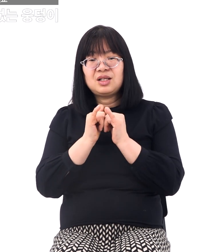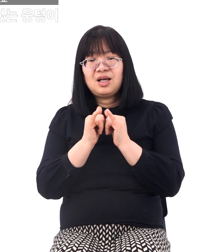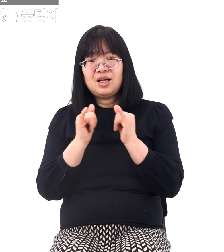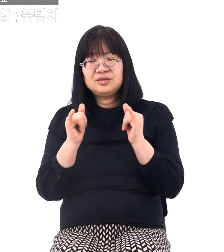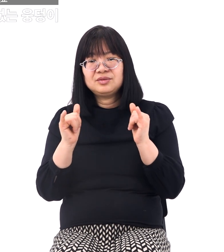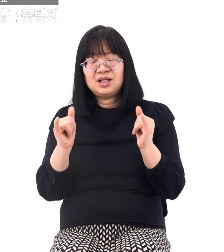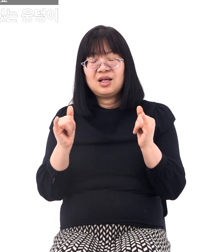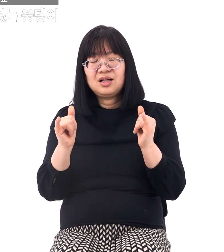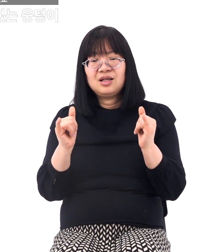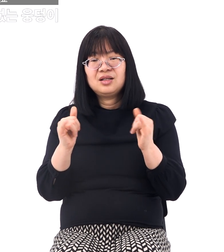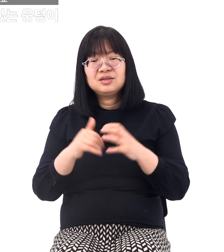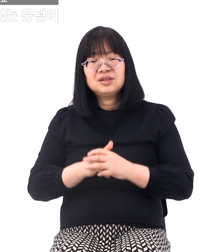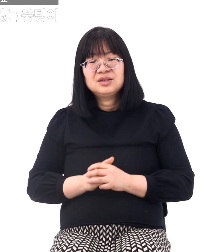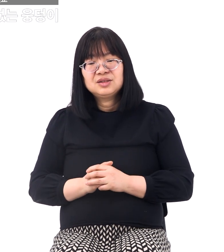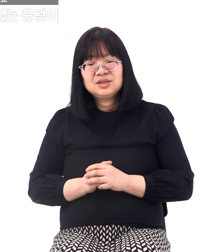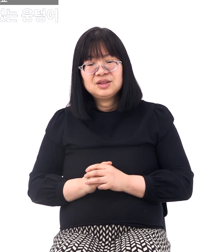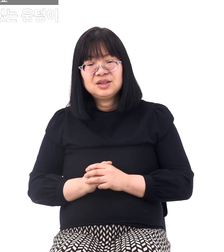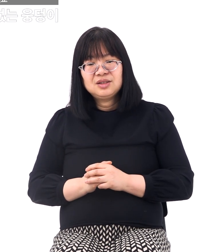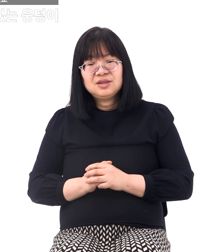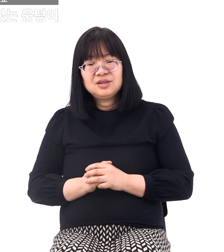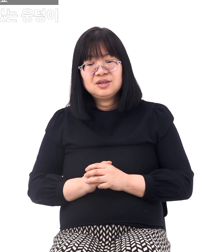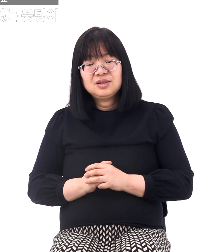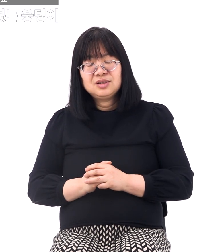만백성 한마디